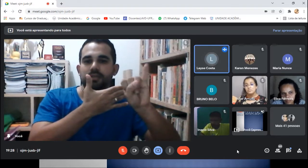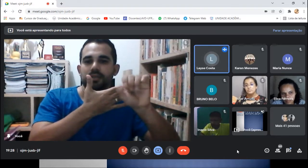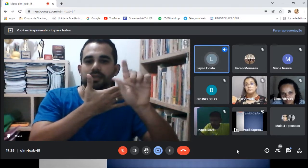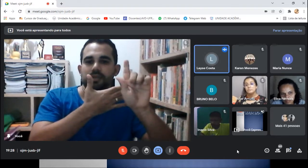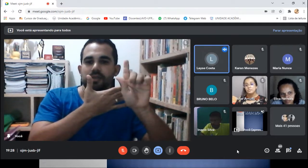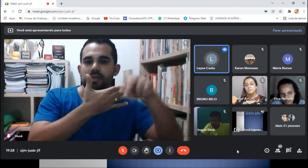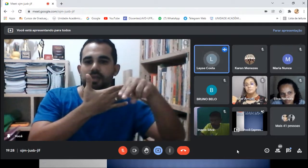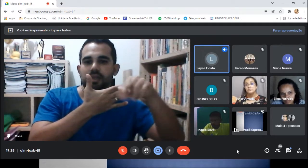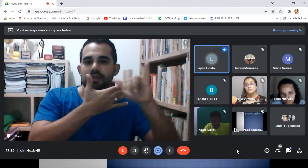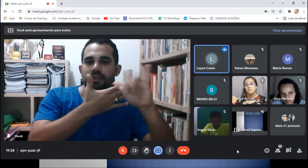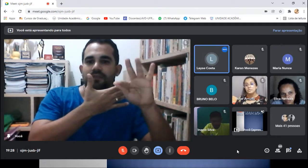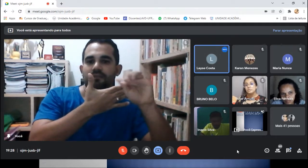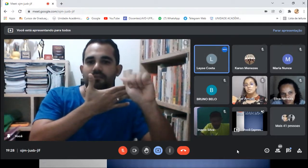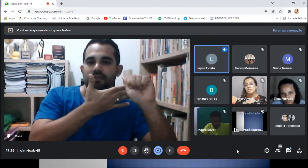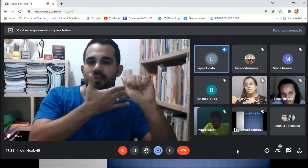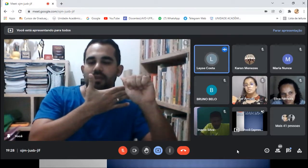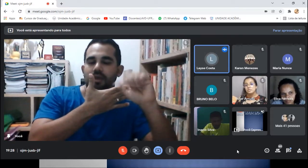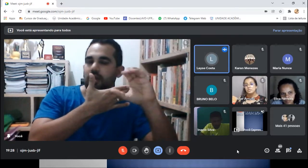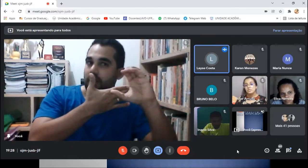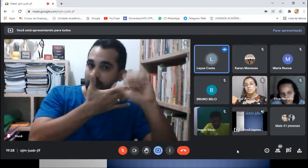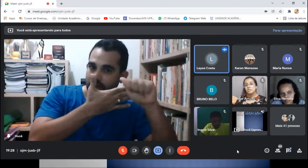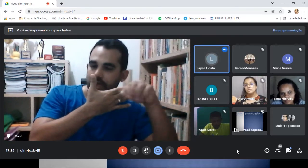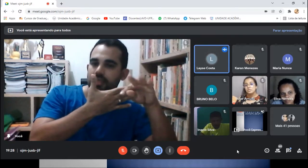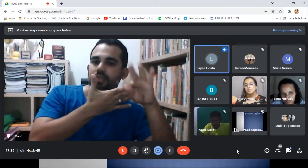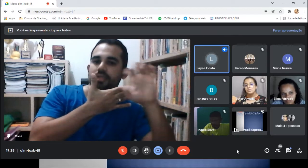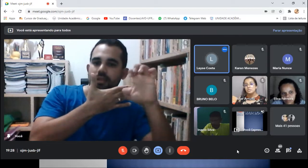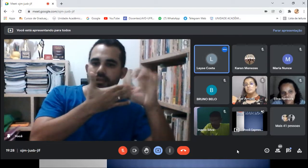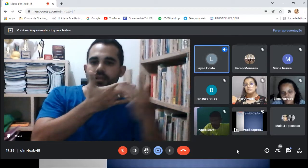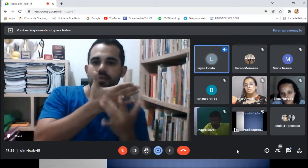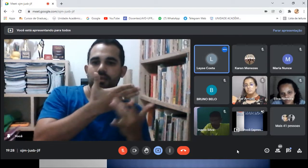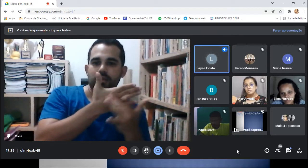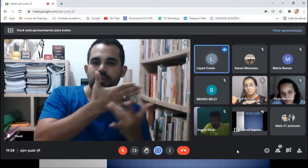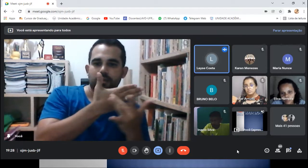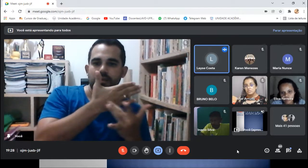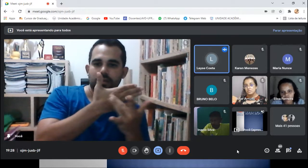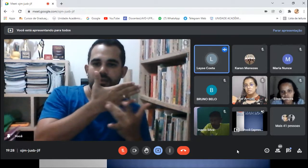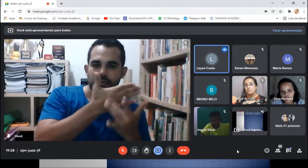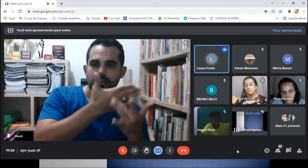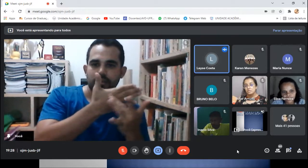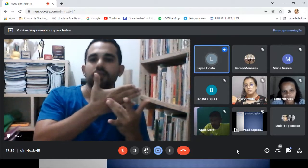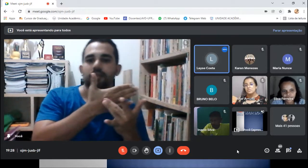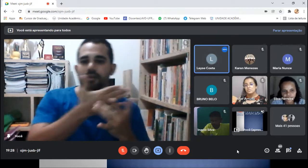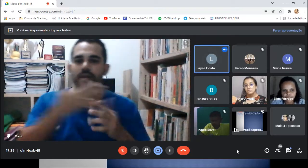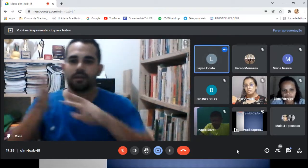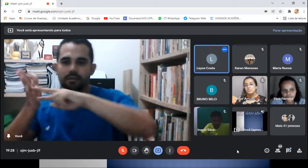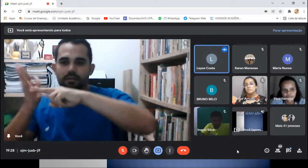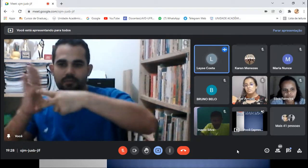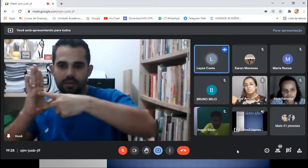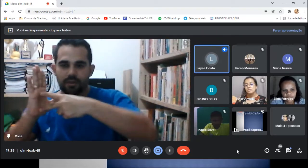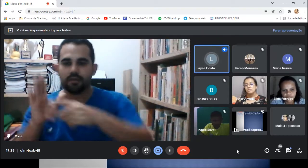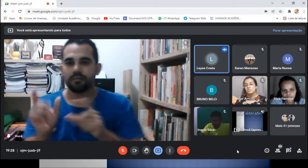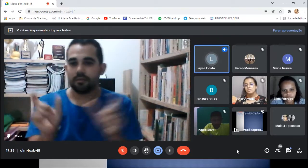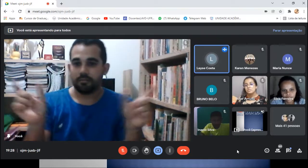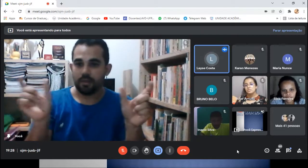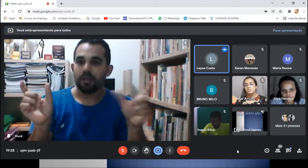o signo, o significante, o significante, este é o sinal, e o